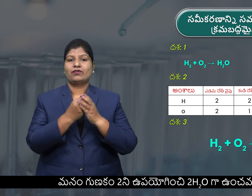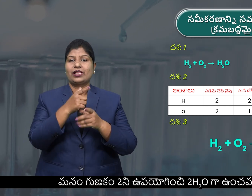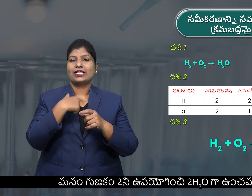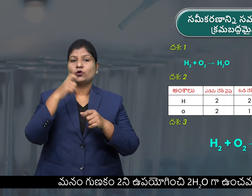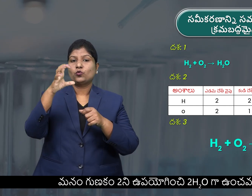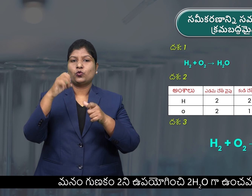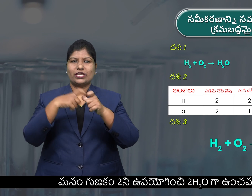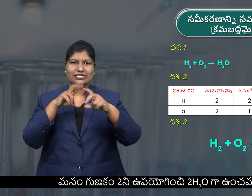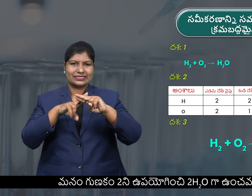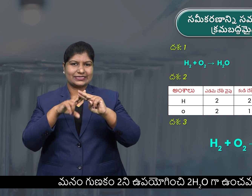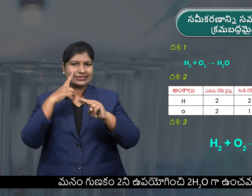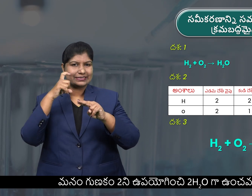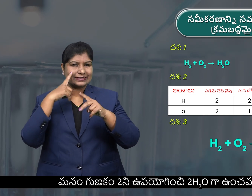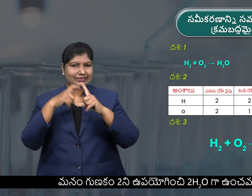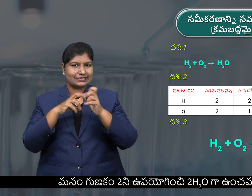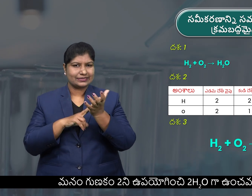ఉపయోగించి 2H2గా ఉంచవచ్చు.